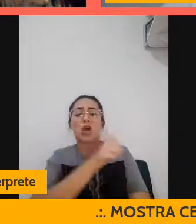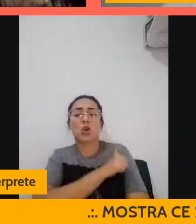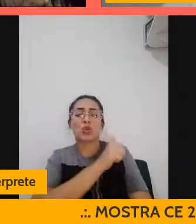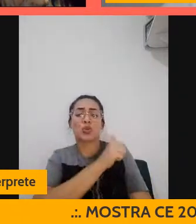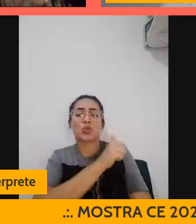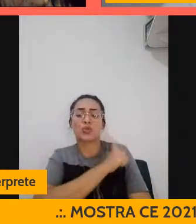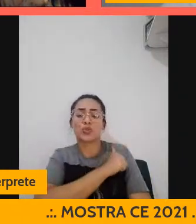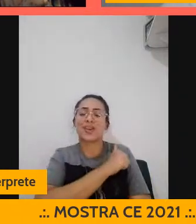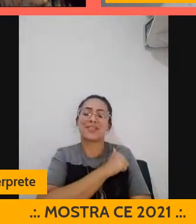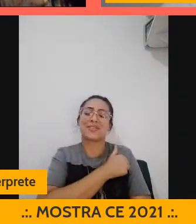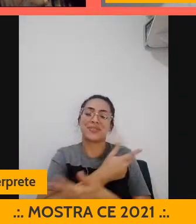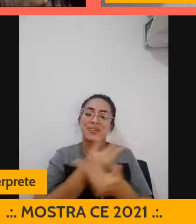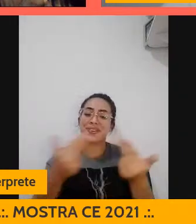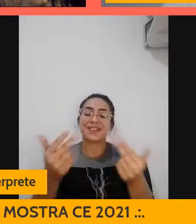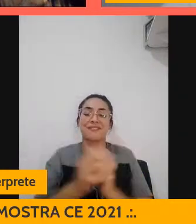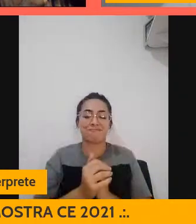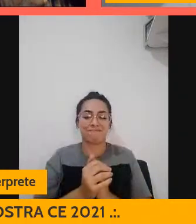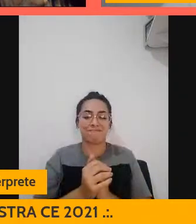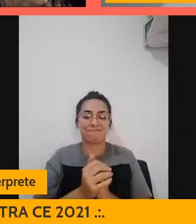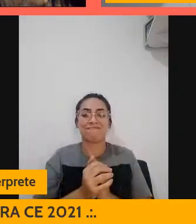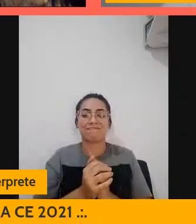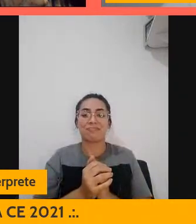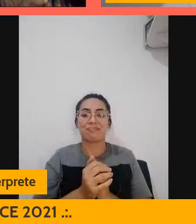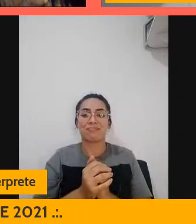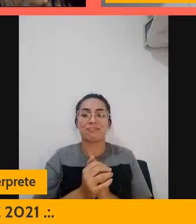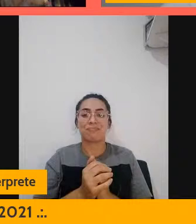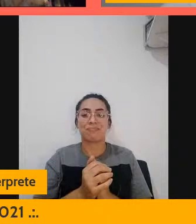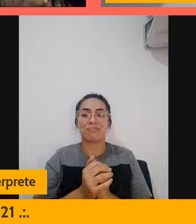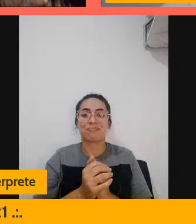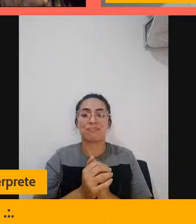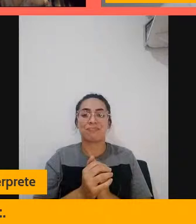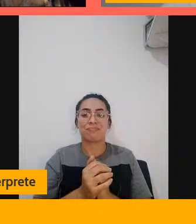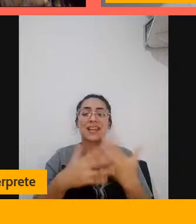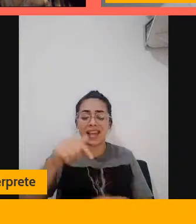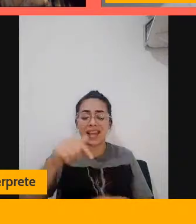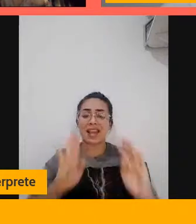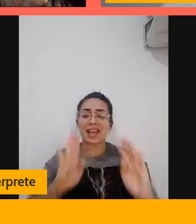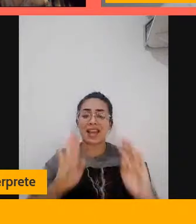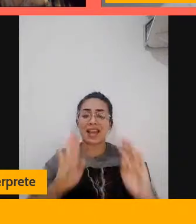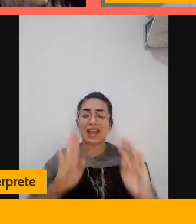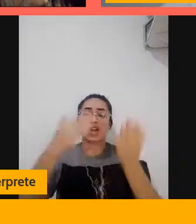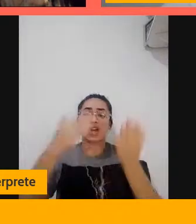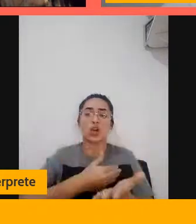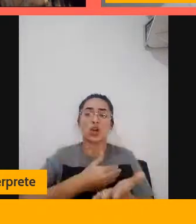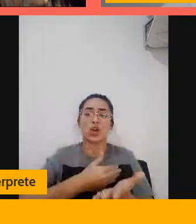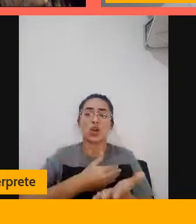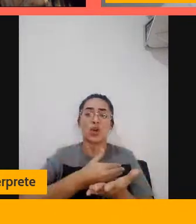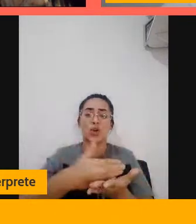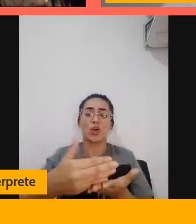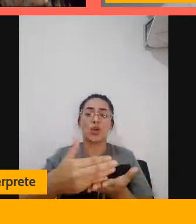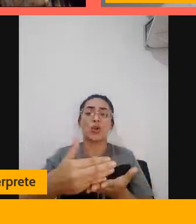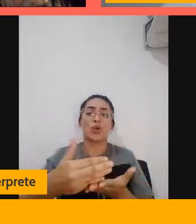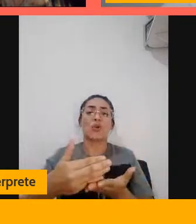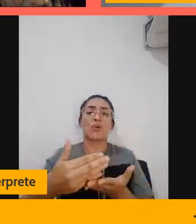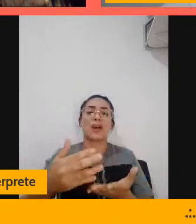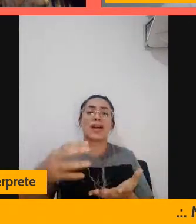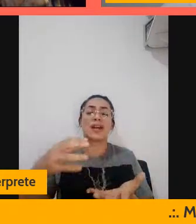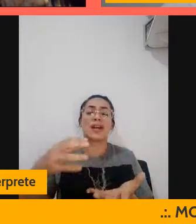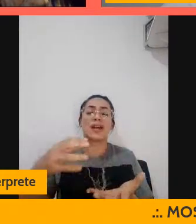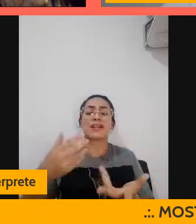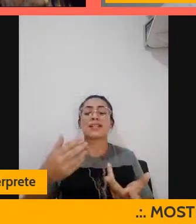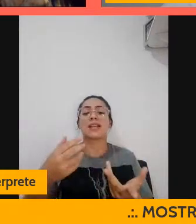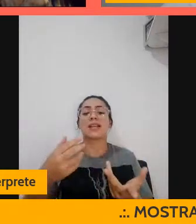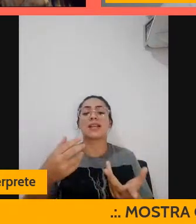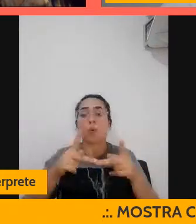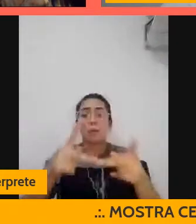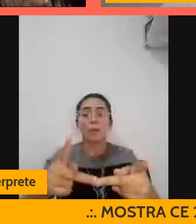estudantes. Não é à toa que esse evento começa com a força do Maracastelo, né, um projeto que nasce lá de